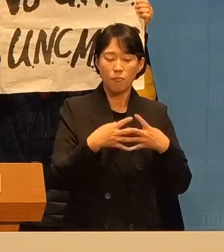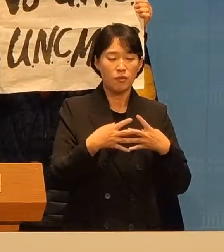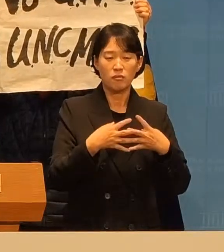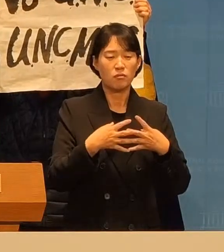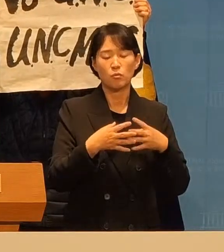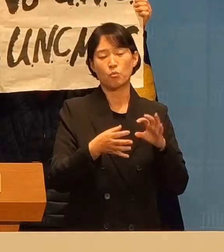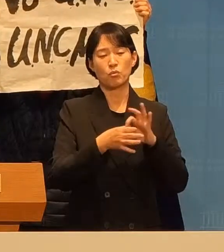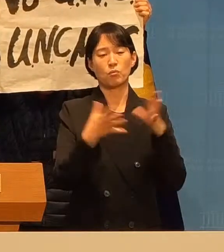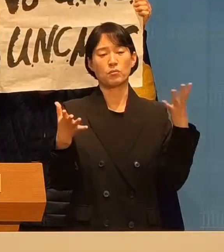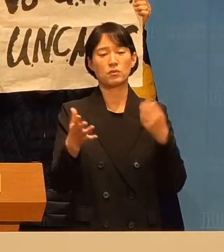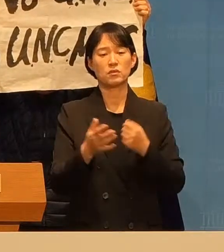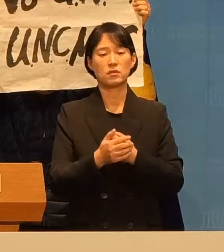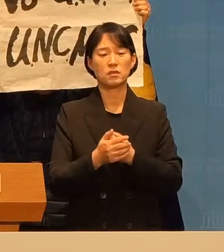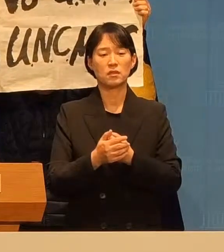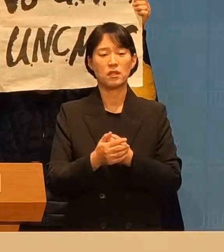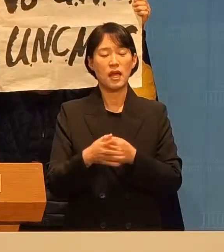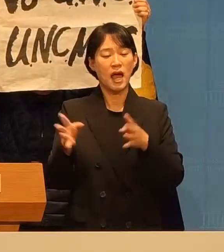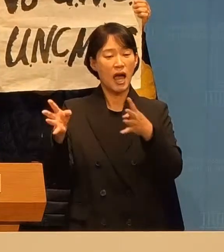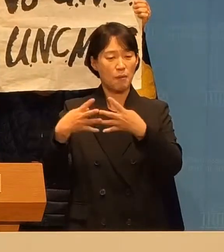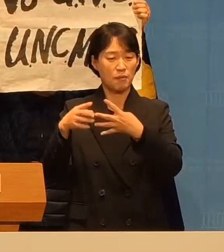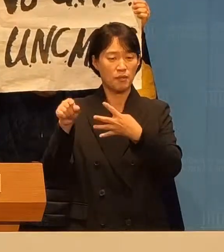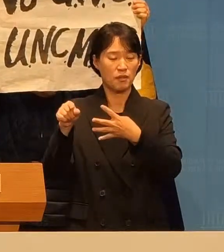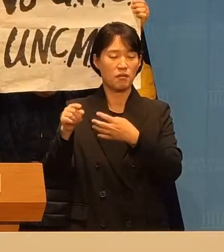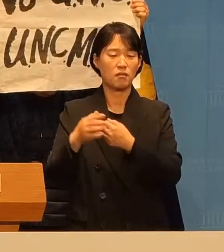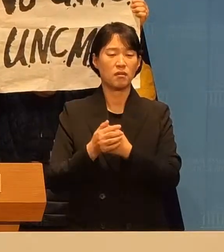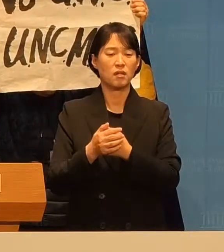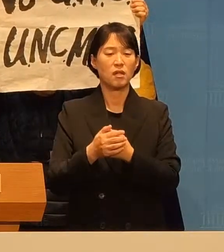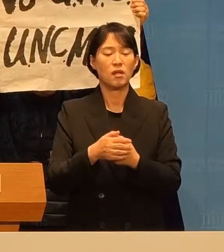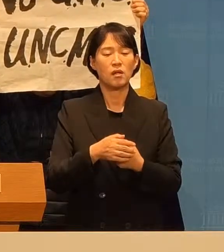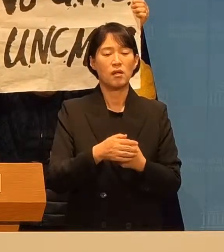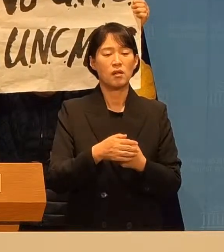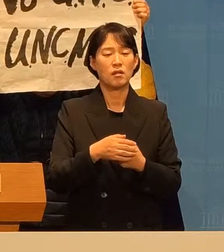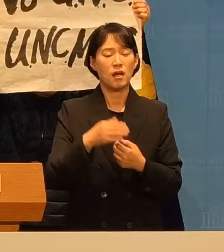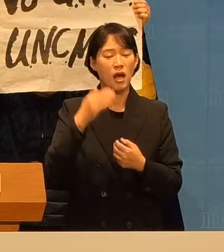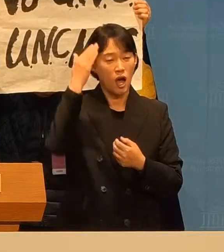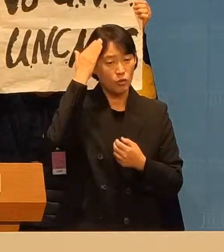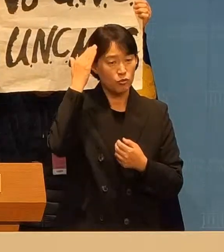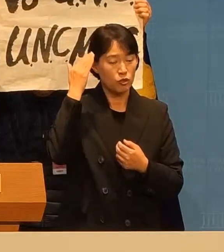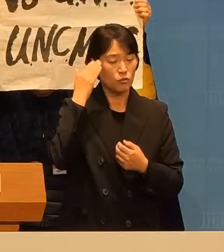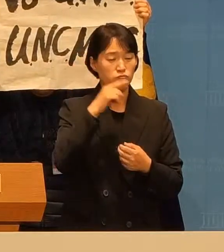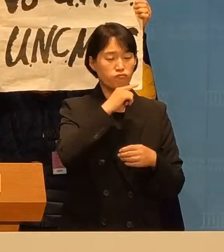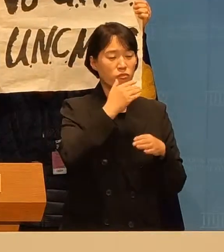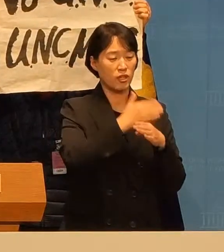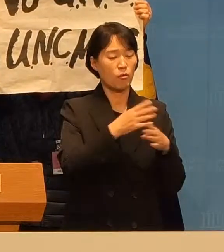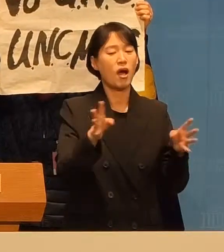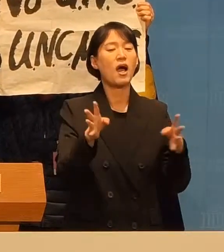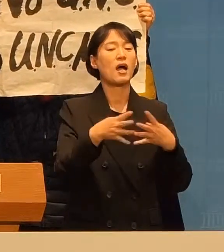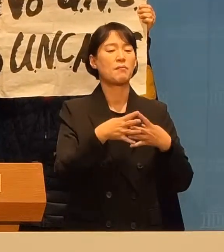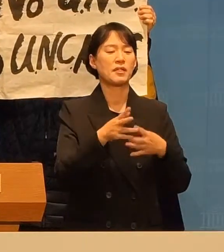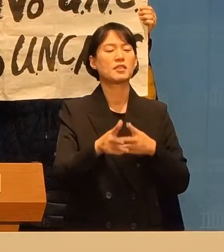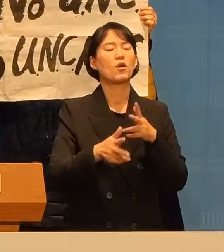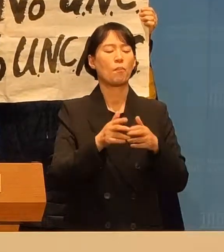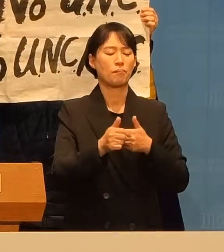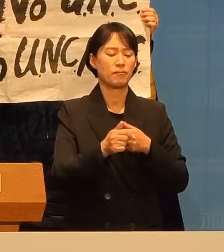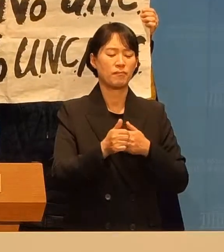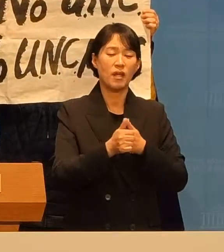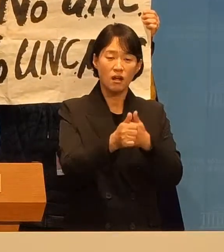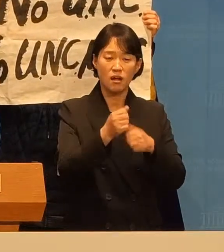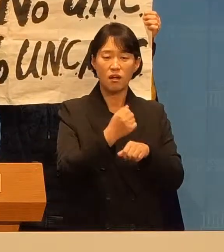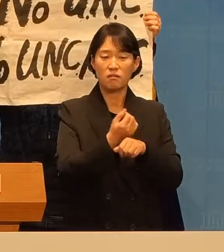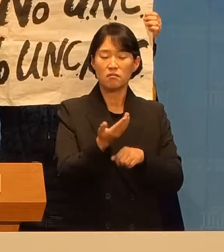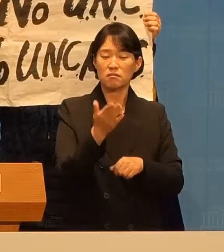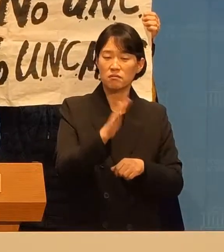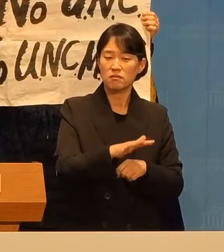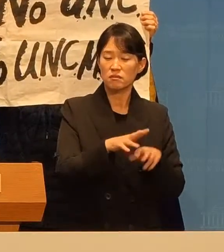군사합의서에 따라서 체결 주체가 합의한 사업입니다. 즉 북미가 아니라 남북이 합의한 사업에 따라서 하고 있는 것인데